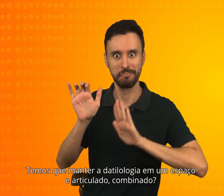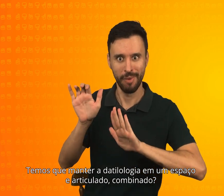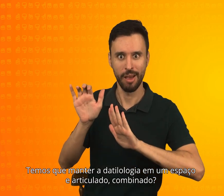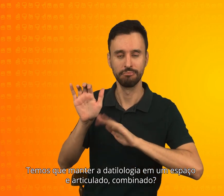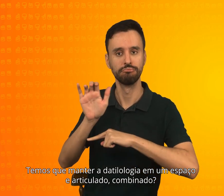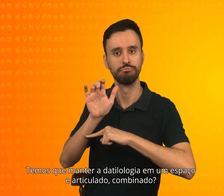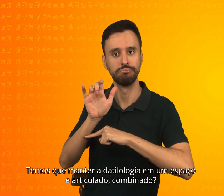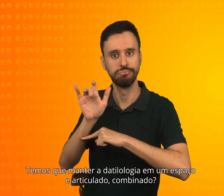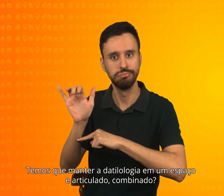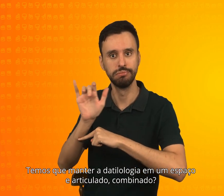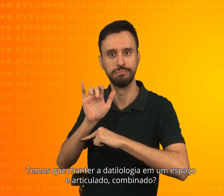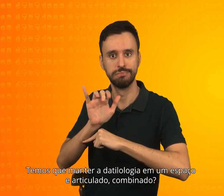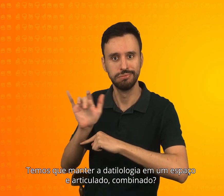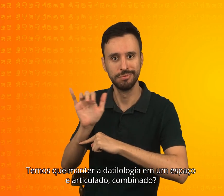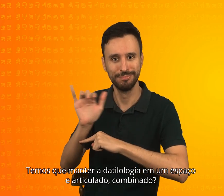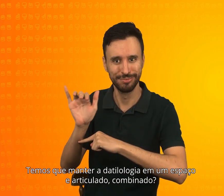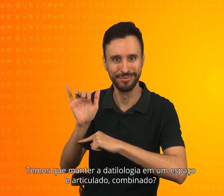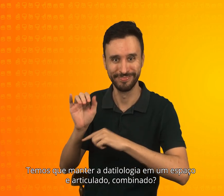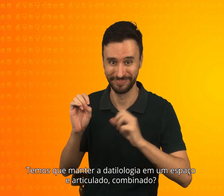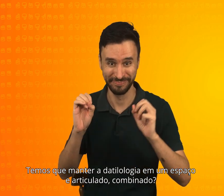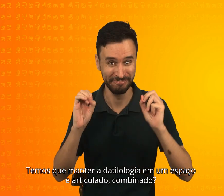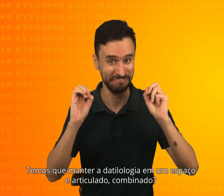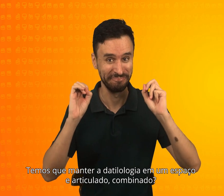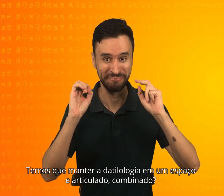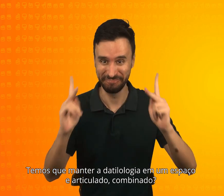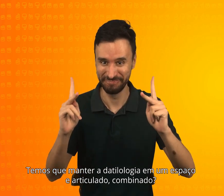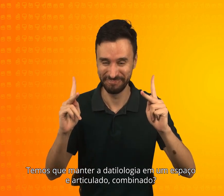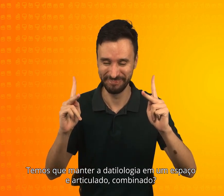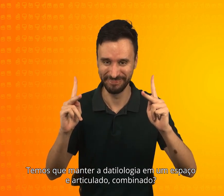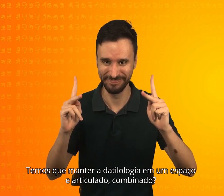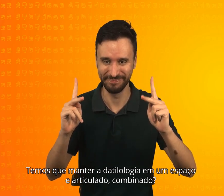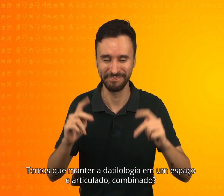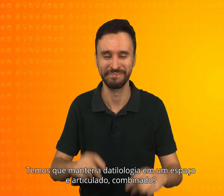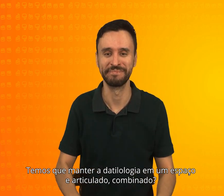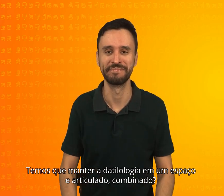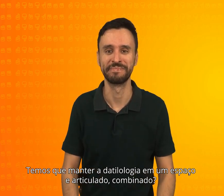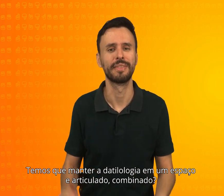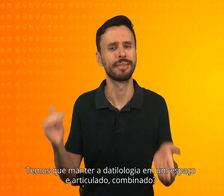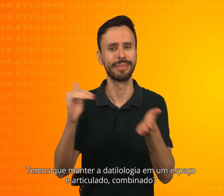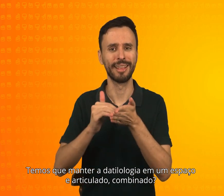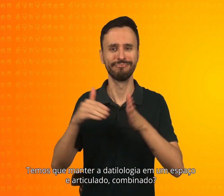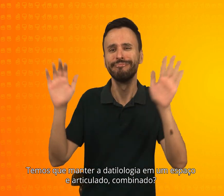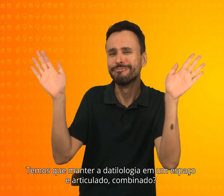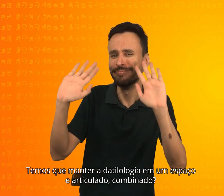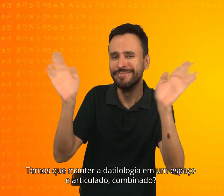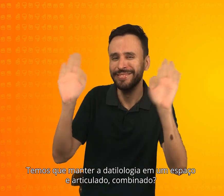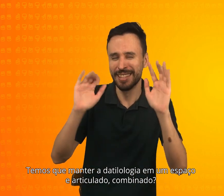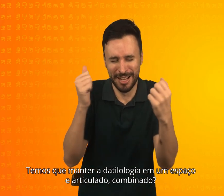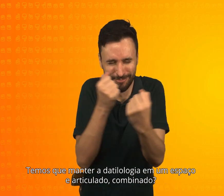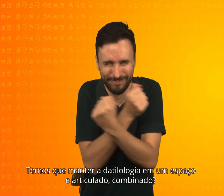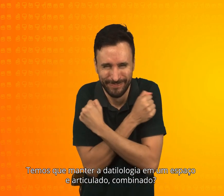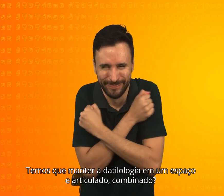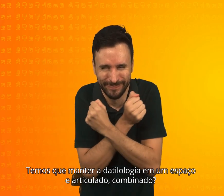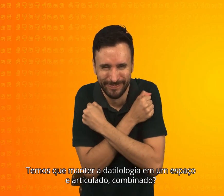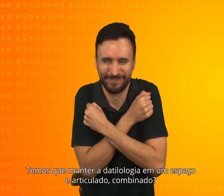datilologia em um espaço e articulado. Combinado? Até mais! Abraços sinalizados!